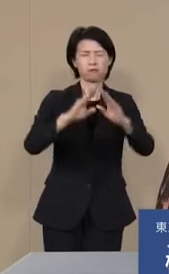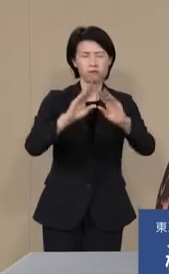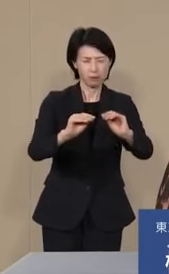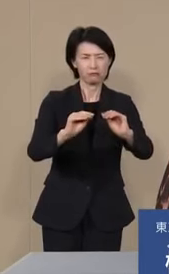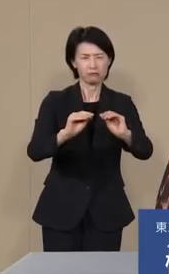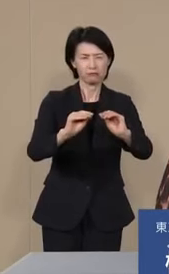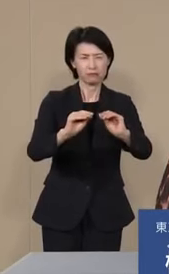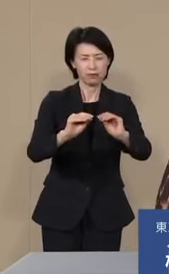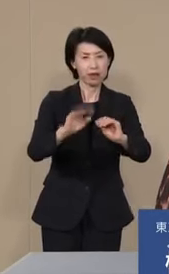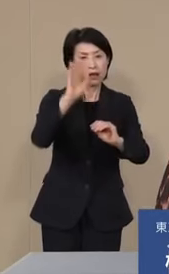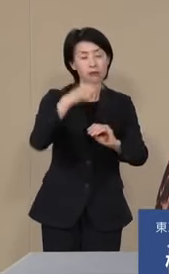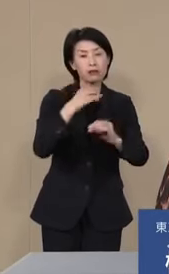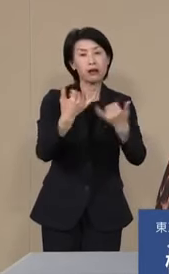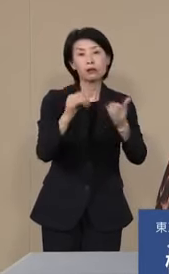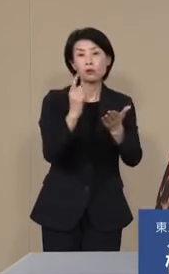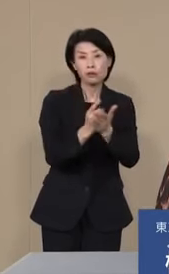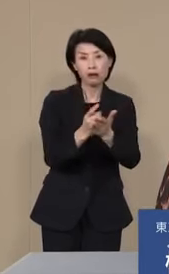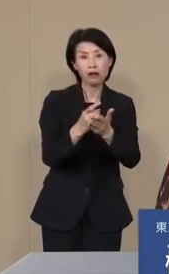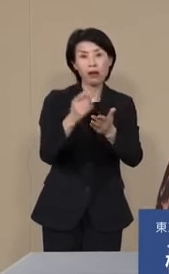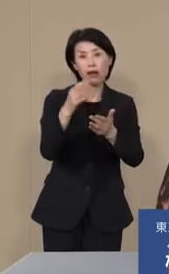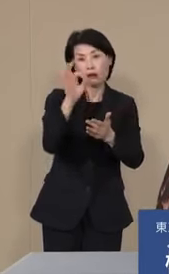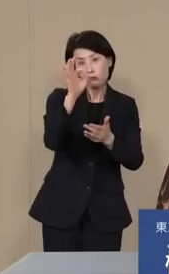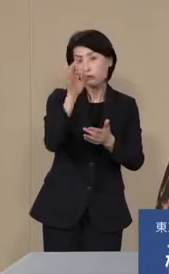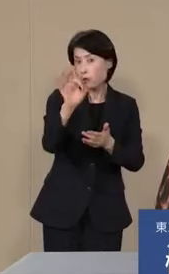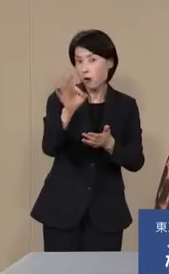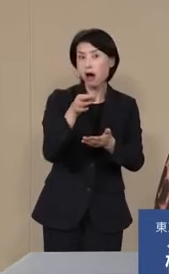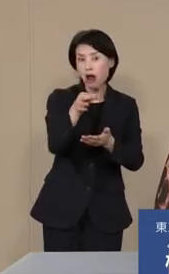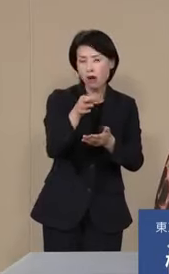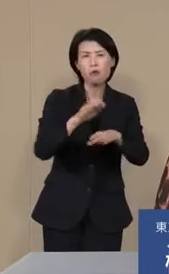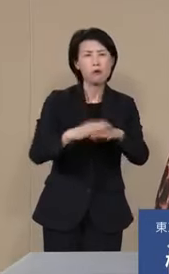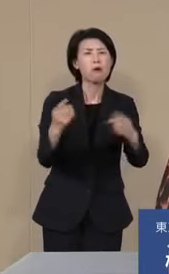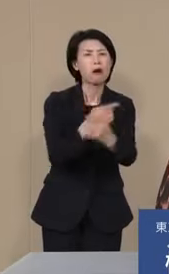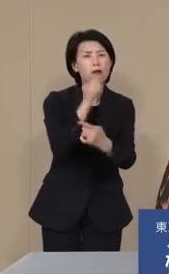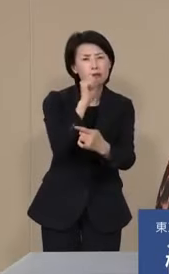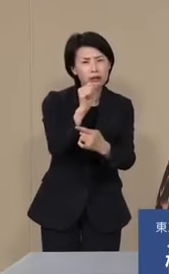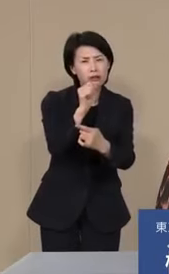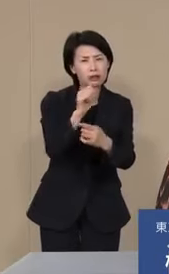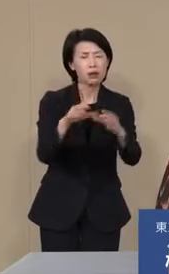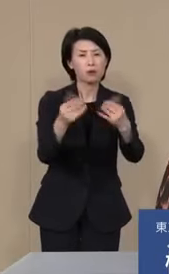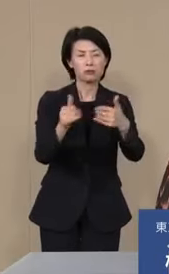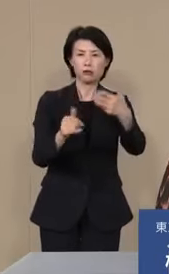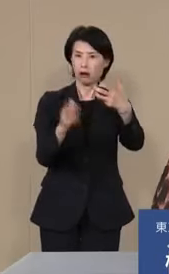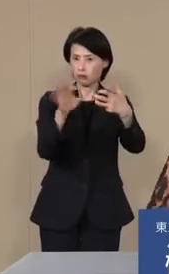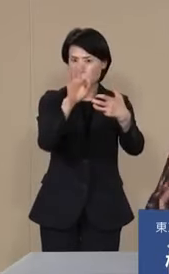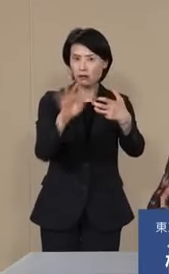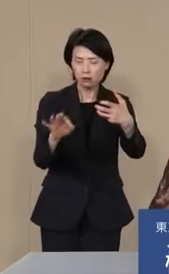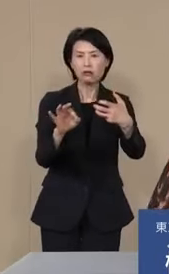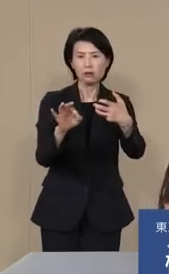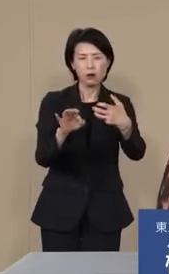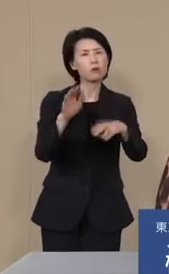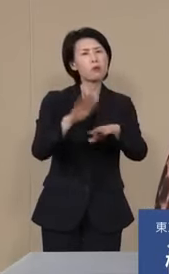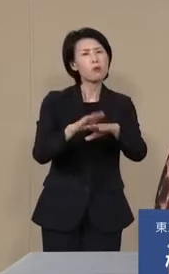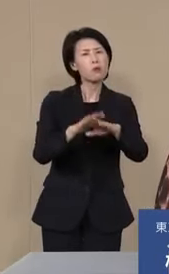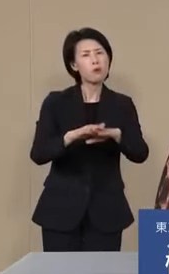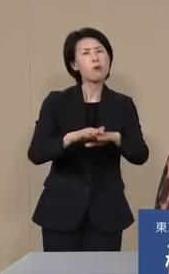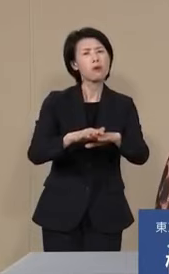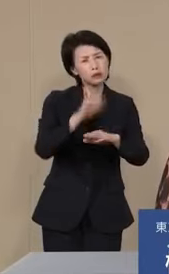スクランブルカにして見たい人だけ受信料を払わせればそれでいいじゃん国民の8割はスクランブル感に賛成してるんだ